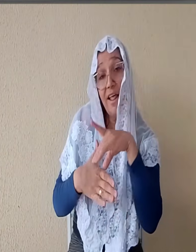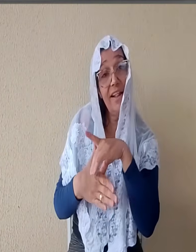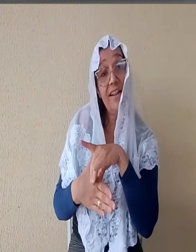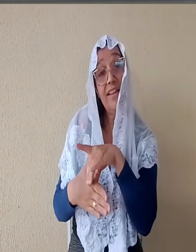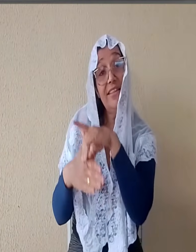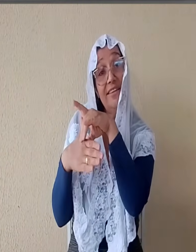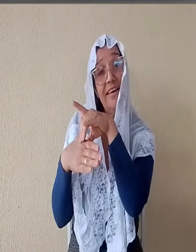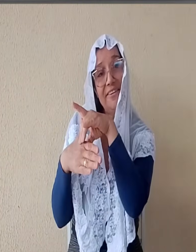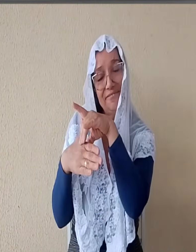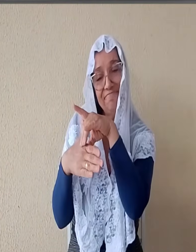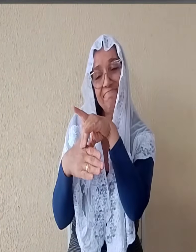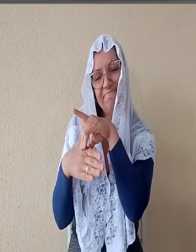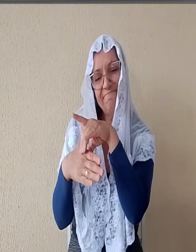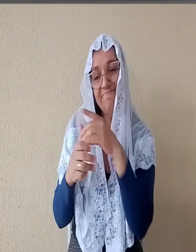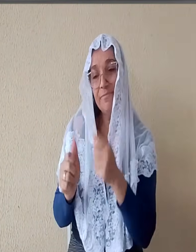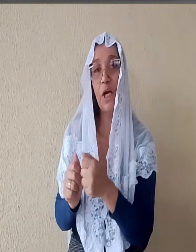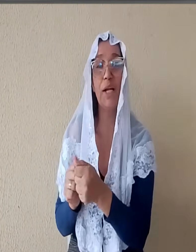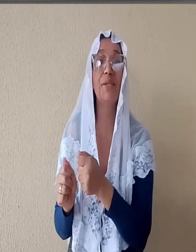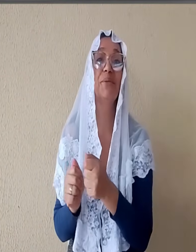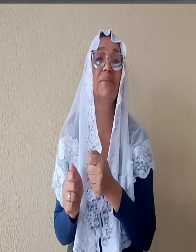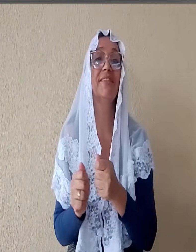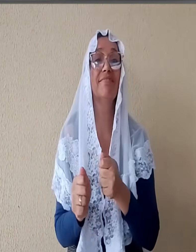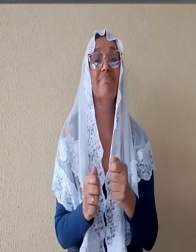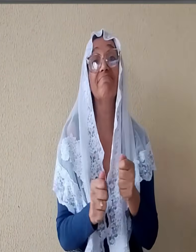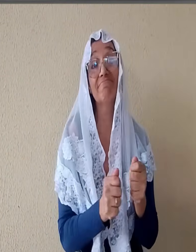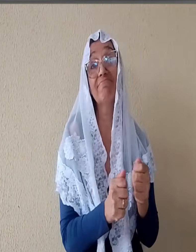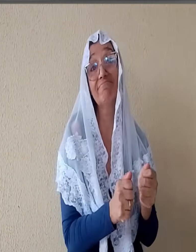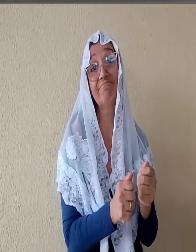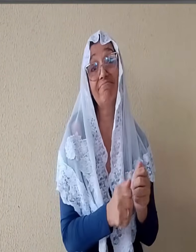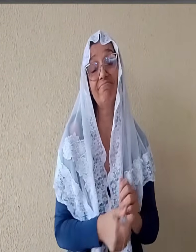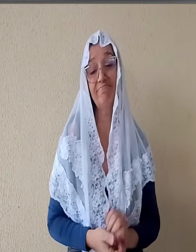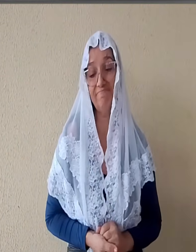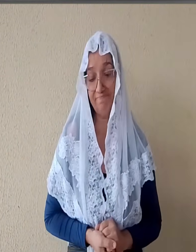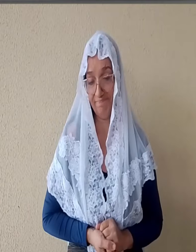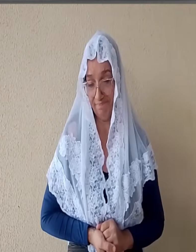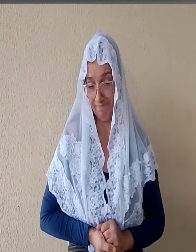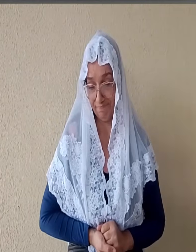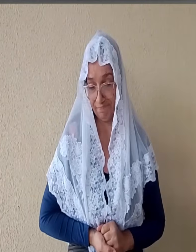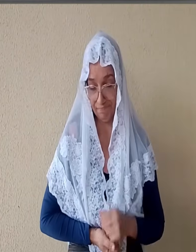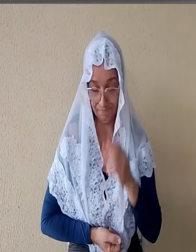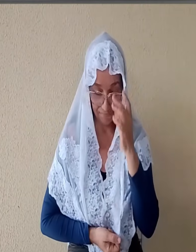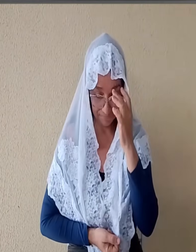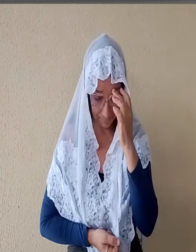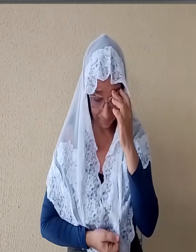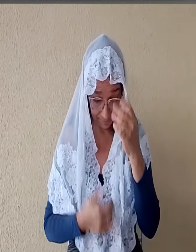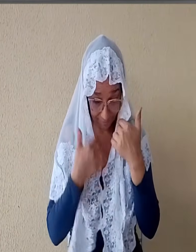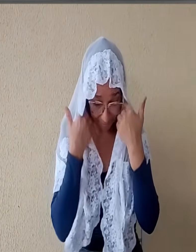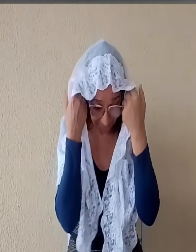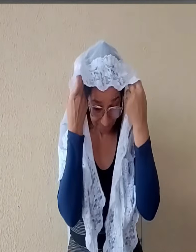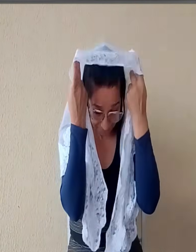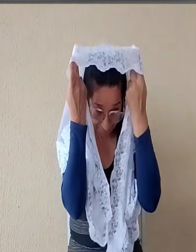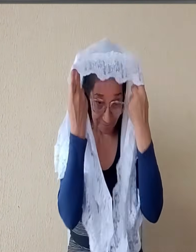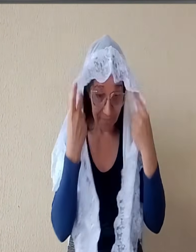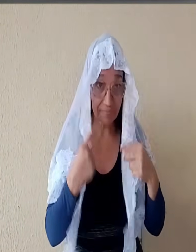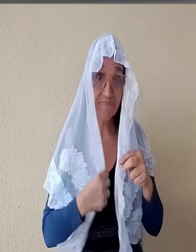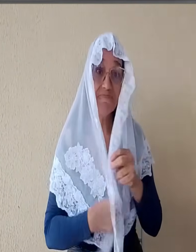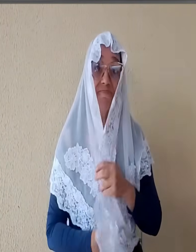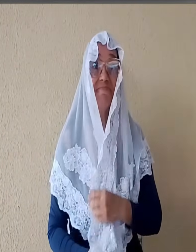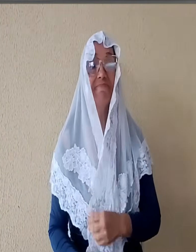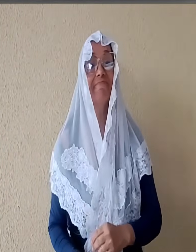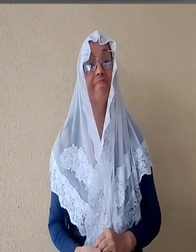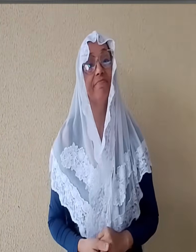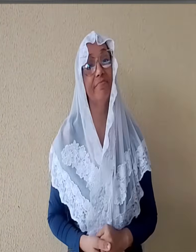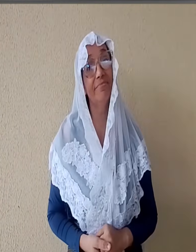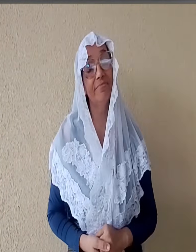vestir das roupas, né? E de repente ele falou bem assim, por certo, eu vou morar lá no